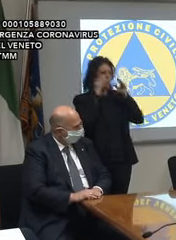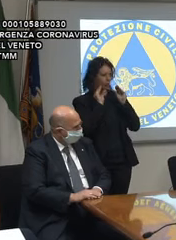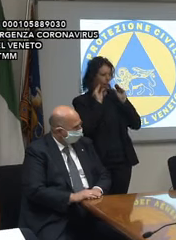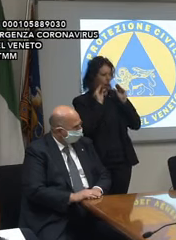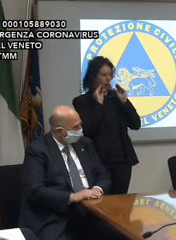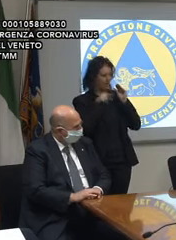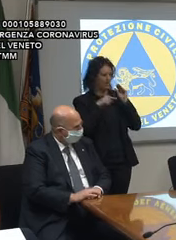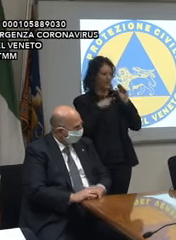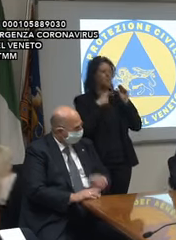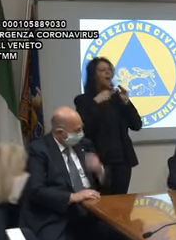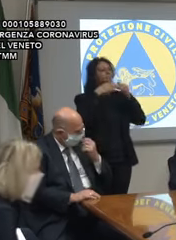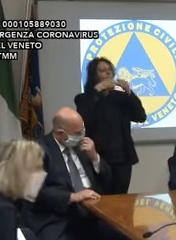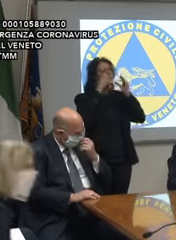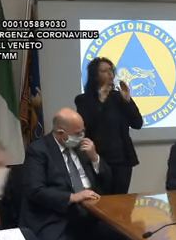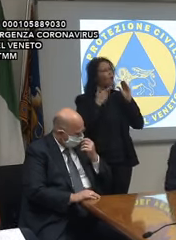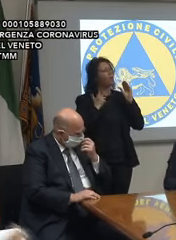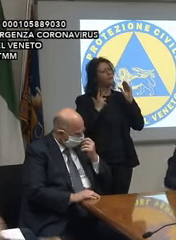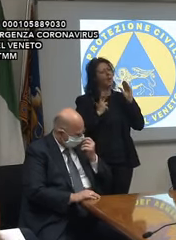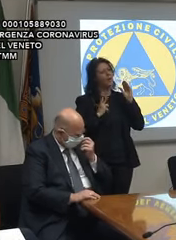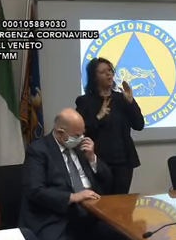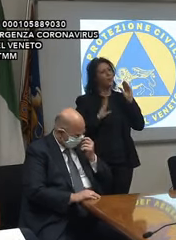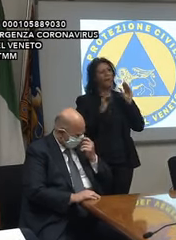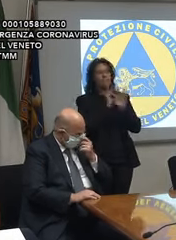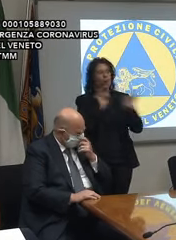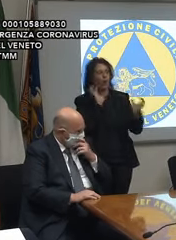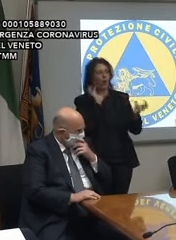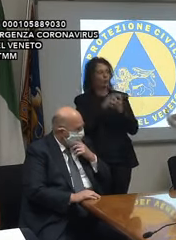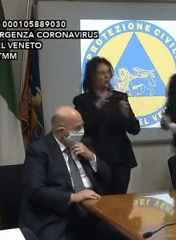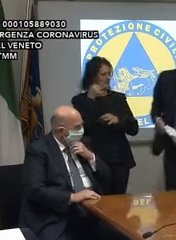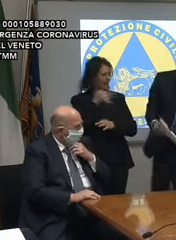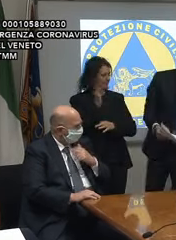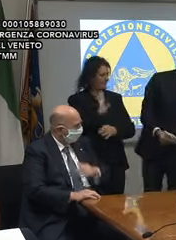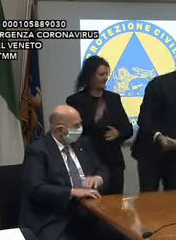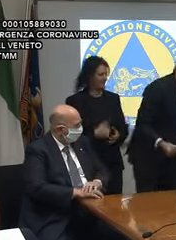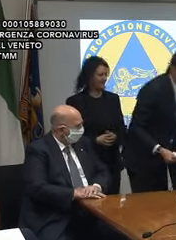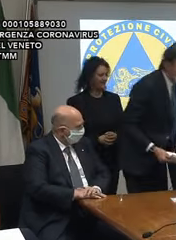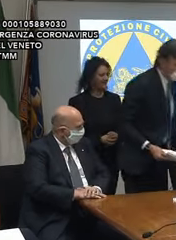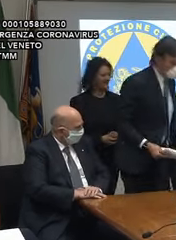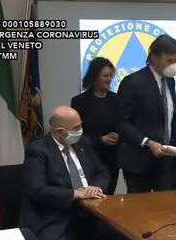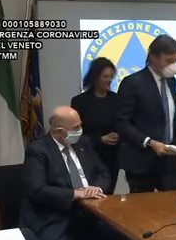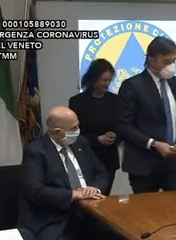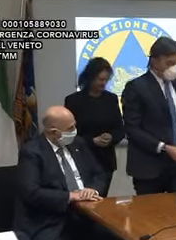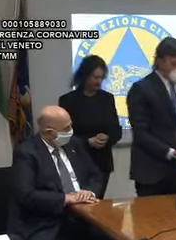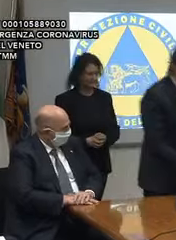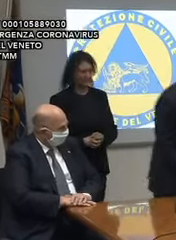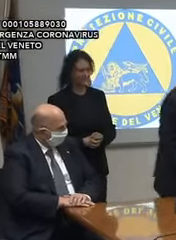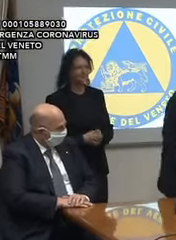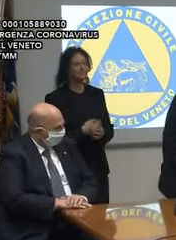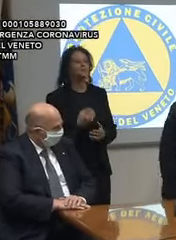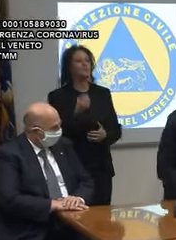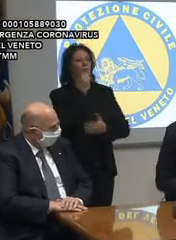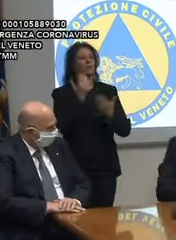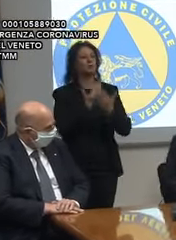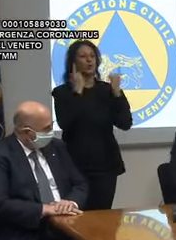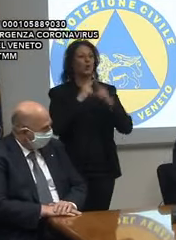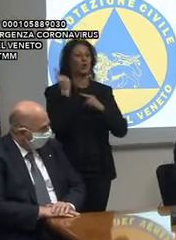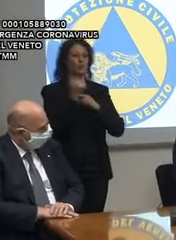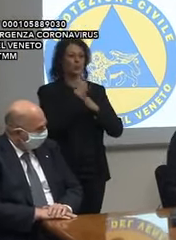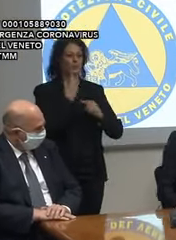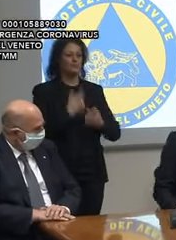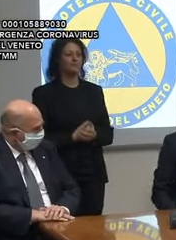pronto. Lo conosco. Prego. Grazie. Buongiorno a tutti. Buongiorno. Come ha detto